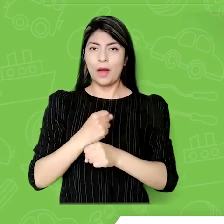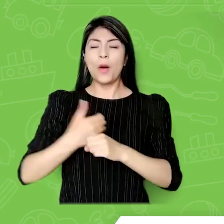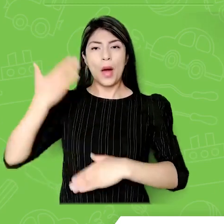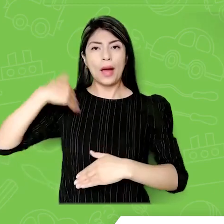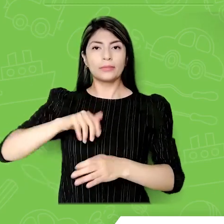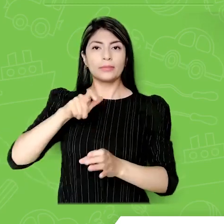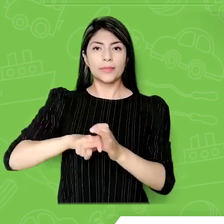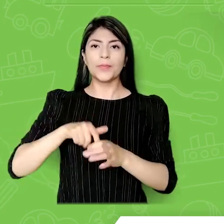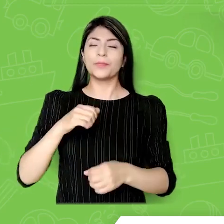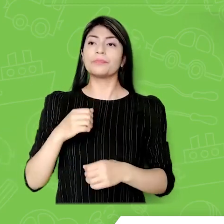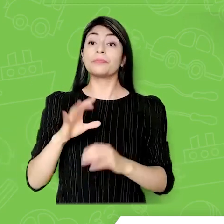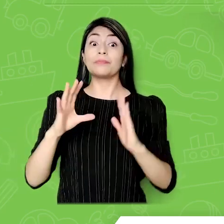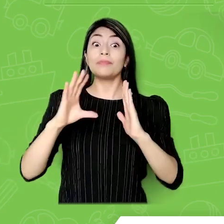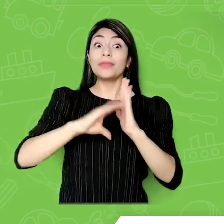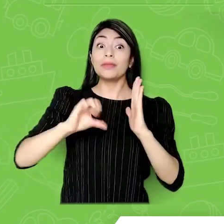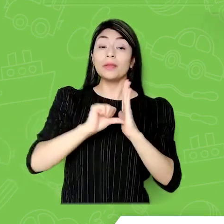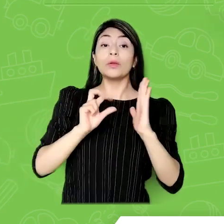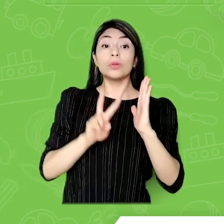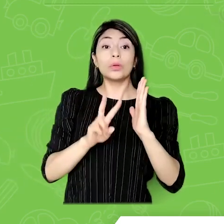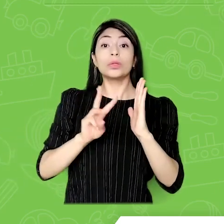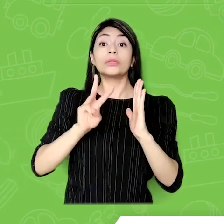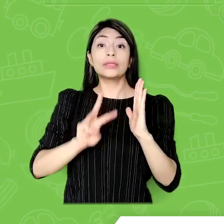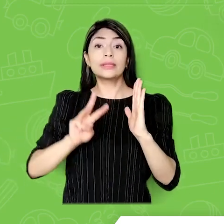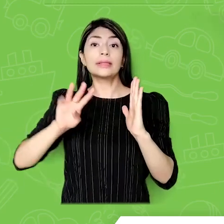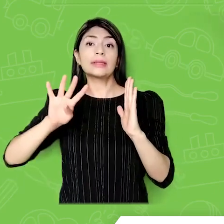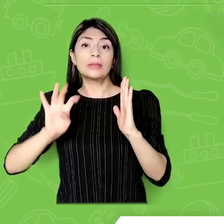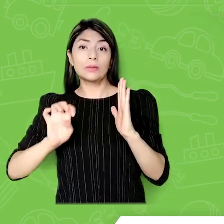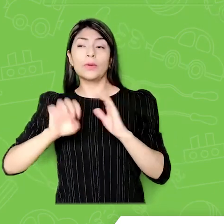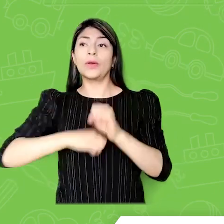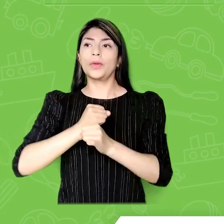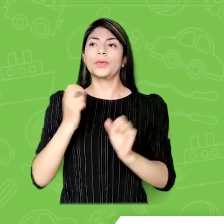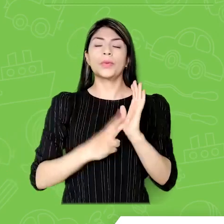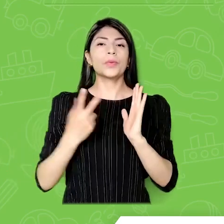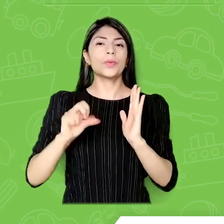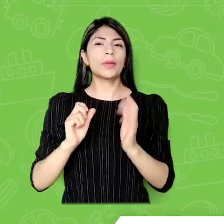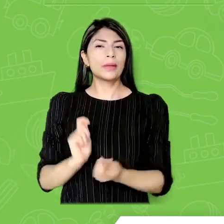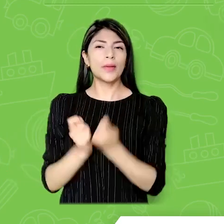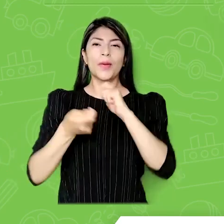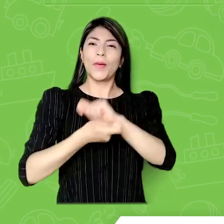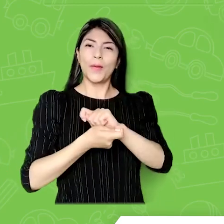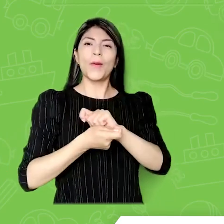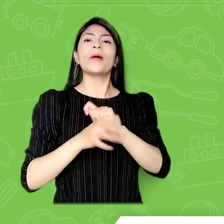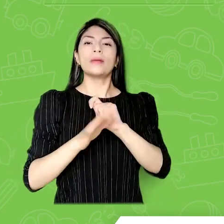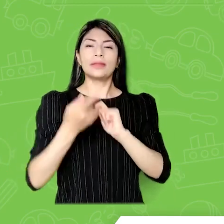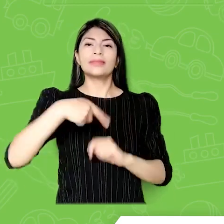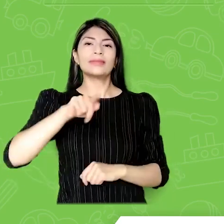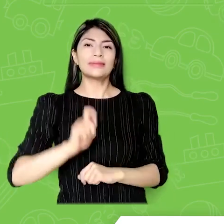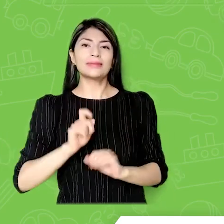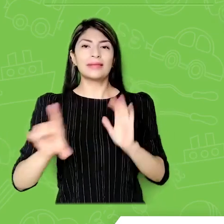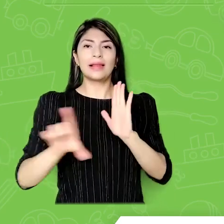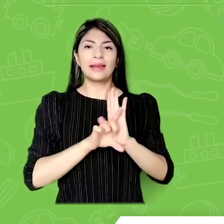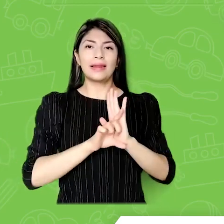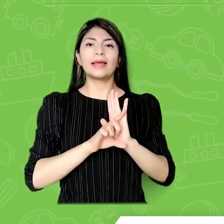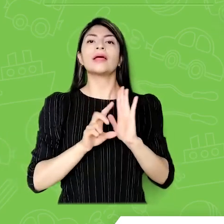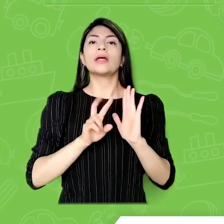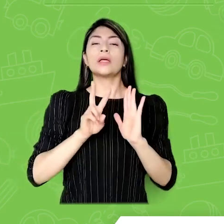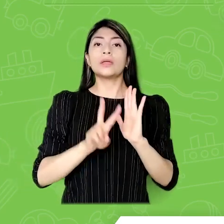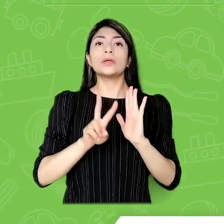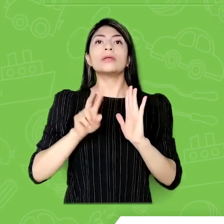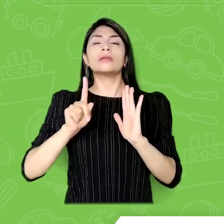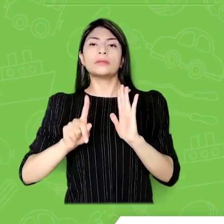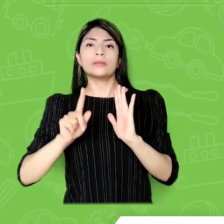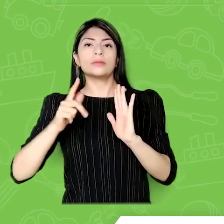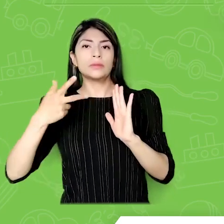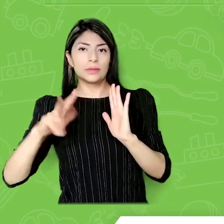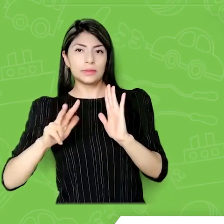Ley 2039 de 2020, modificado por el artículo 16 de la Ley 2113 de